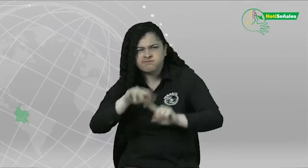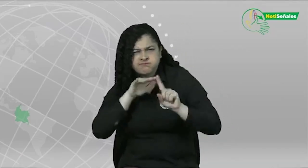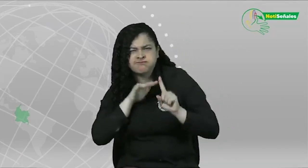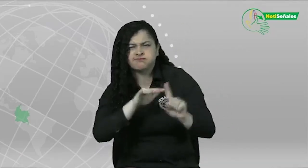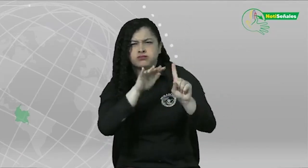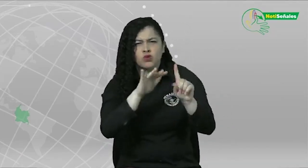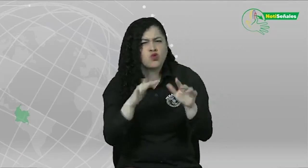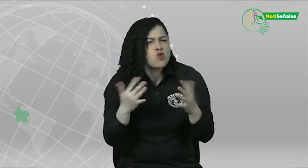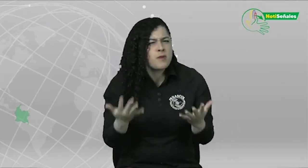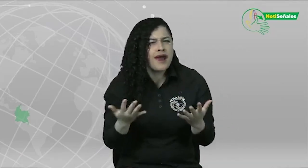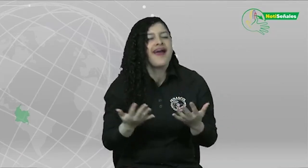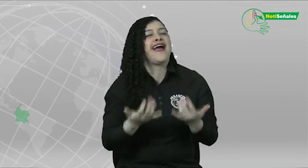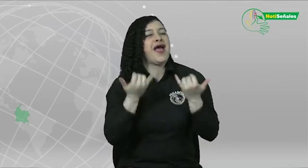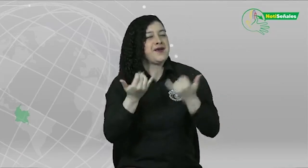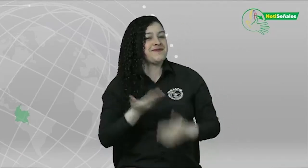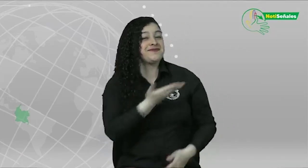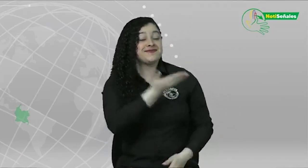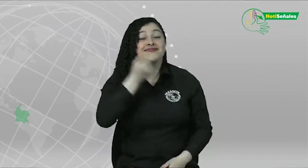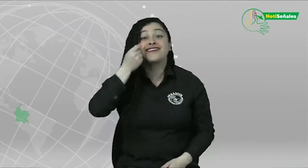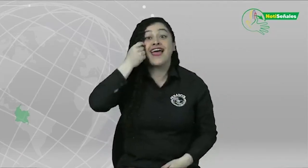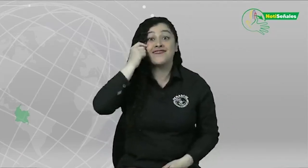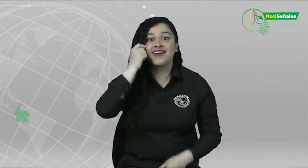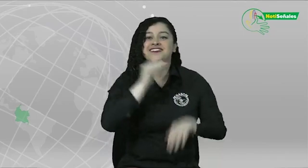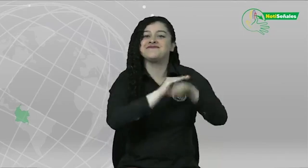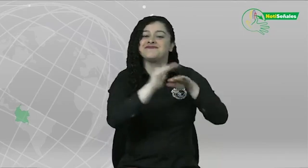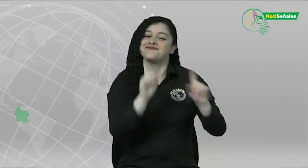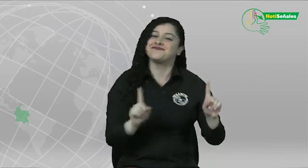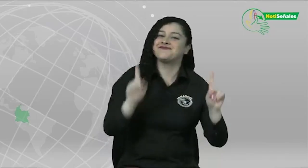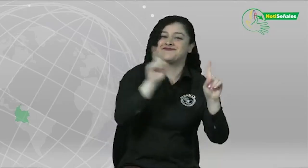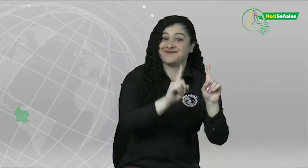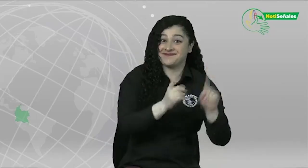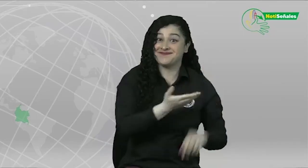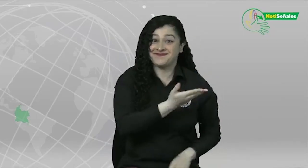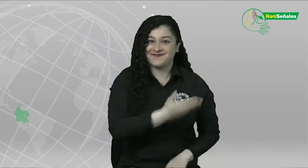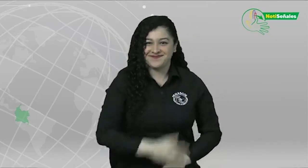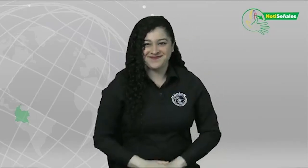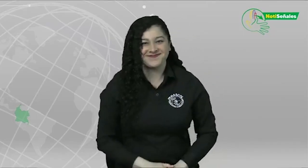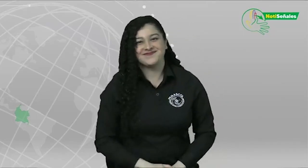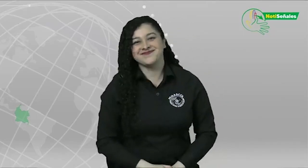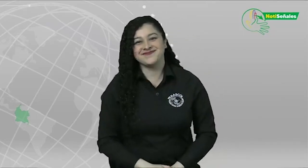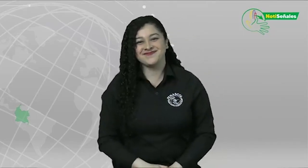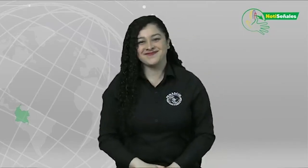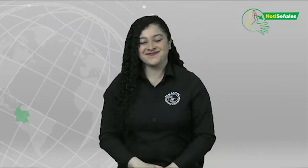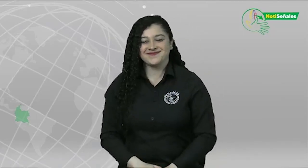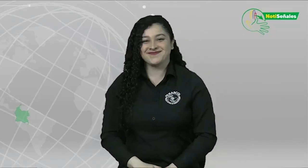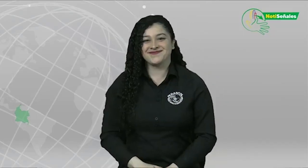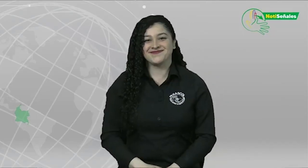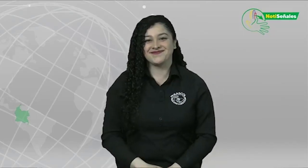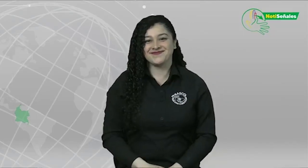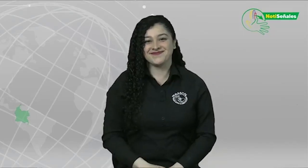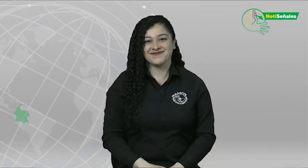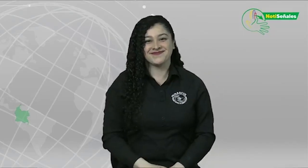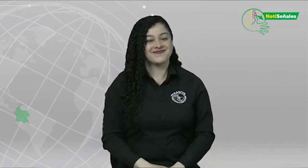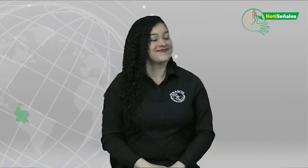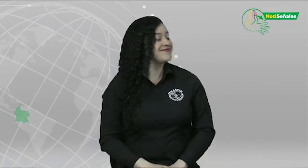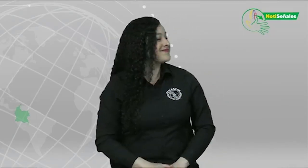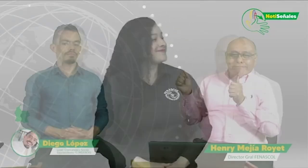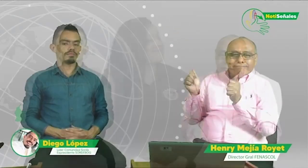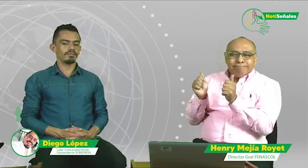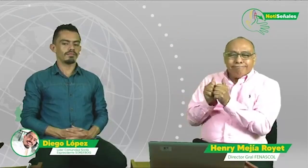efectiva, cómo hacer incidencia para que esto ocurra? Tenemos a Henry Mejía con un invitado que nos hable al respecto. En